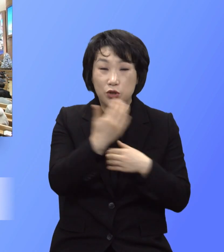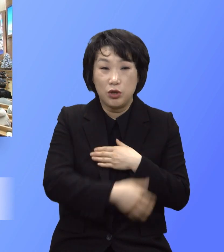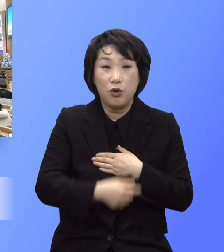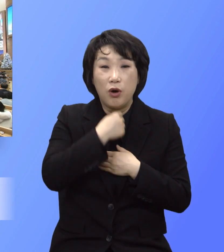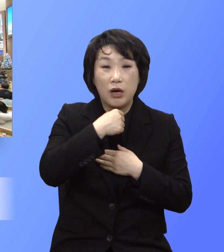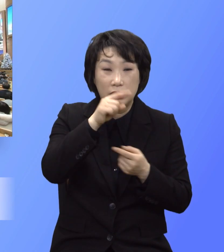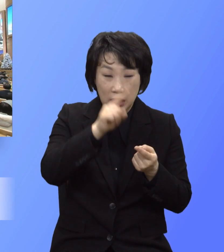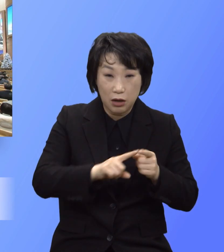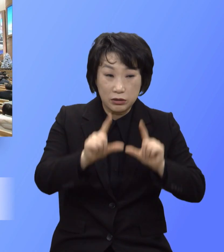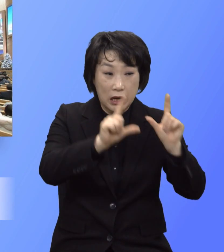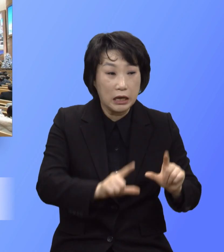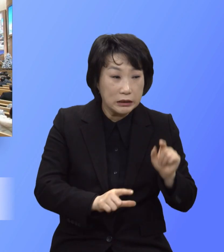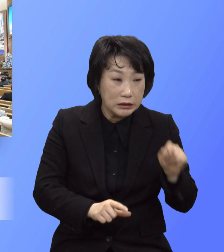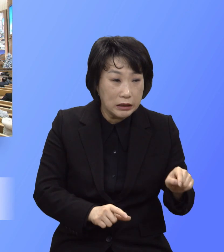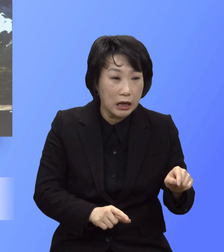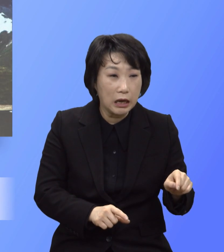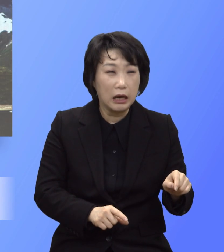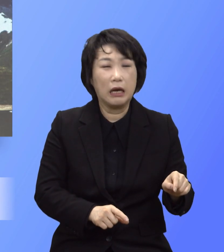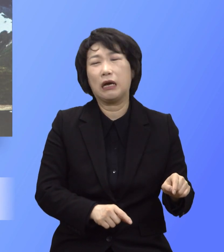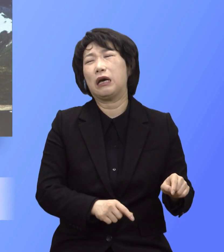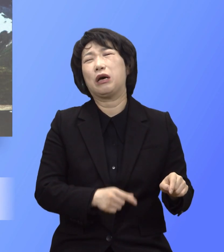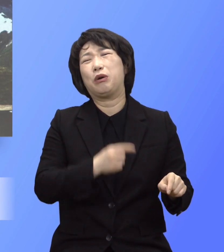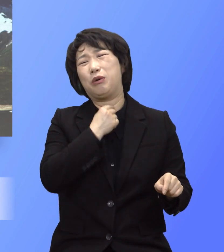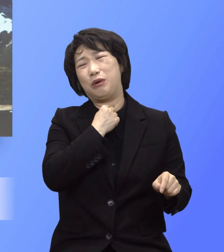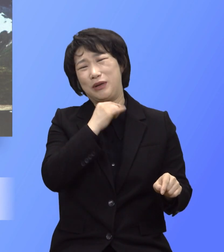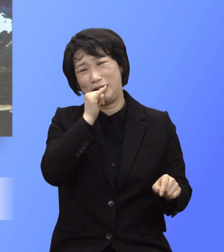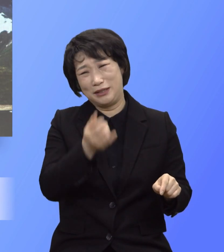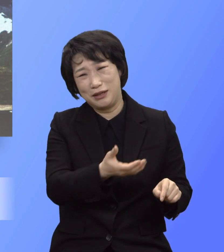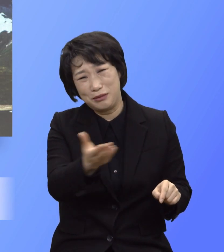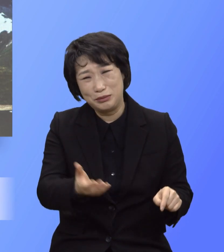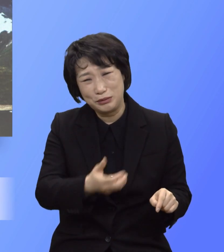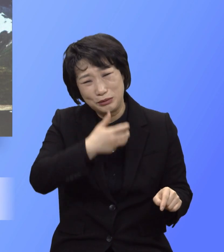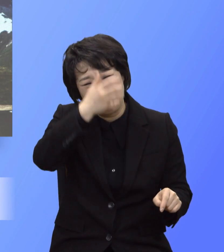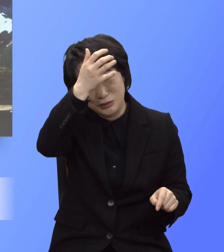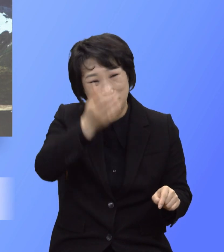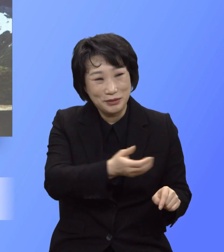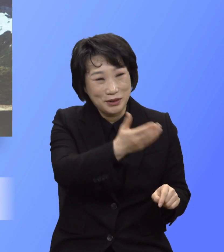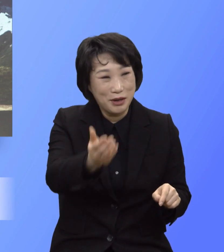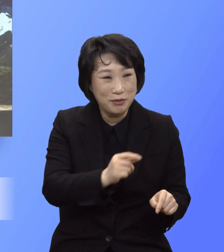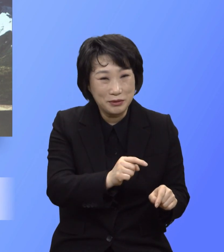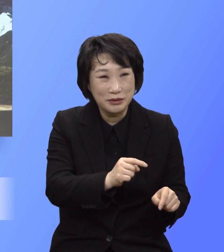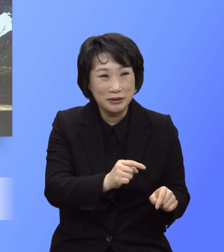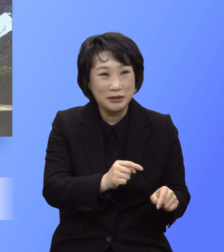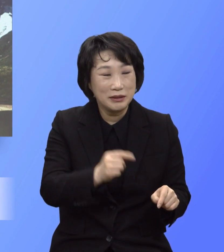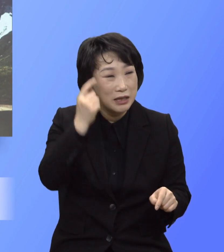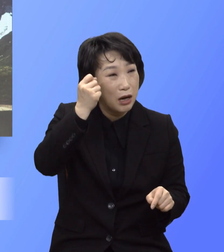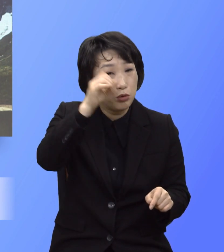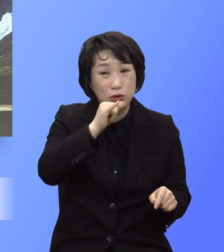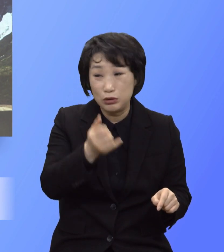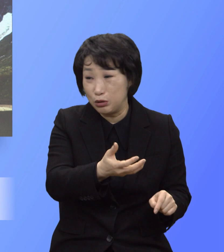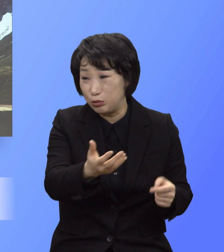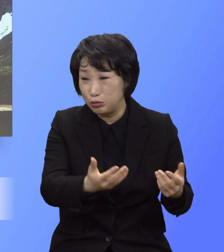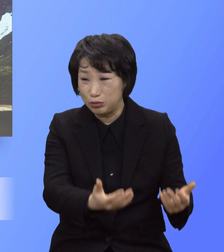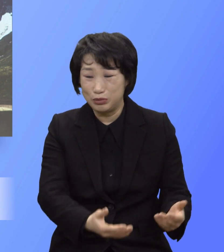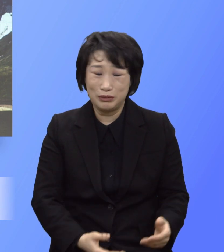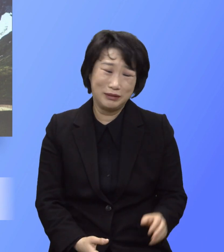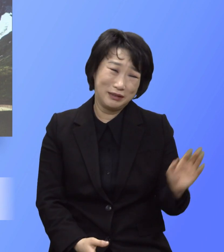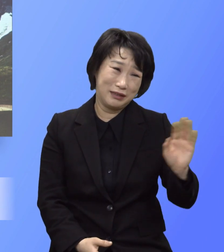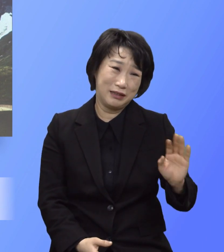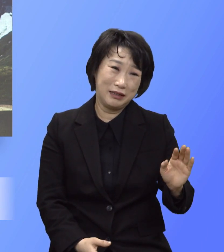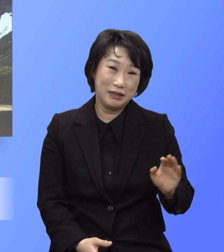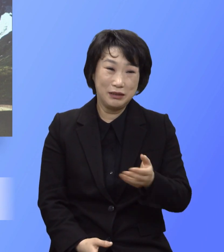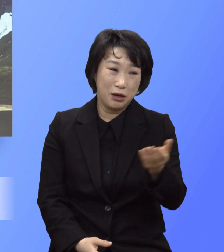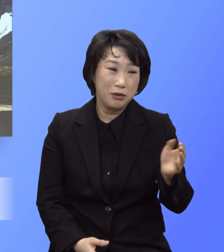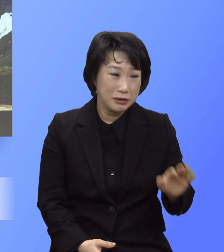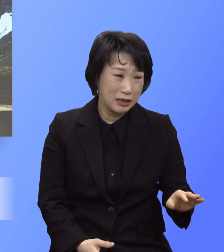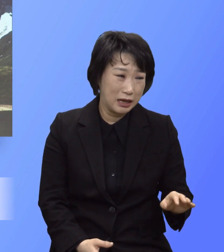대로 사는 것이 그렇게도 소원이요 꿈이라고 여러분 생각하는 사람들, 나는 돈 버는